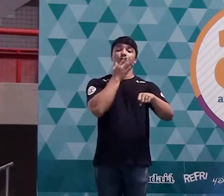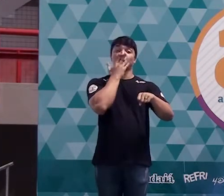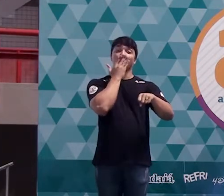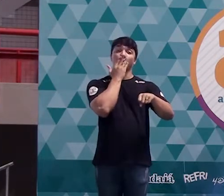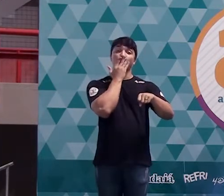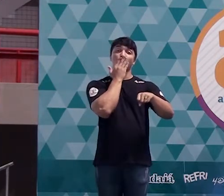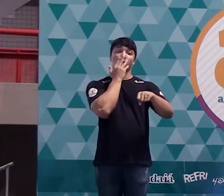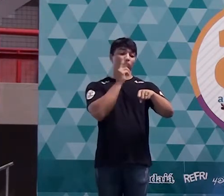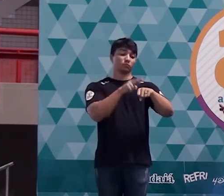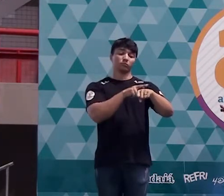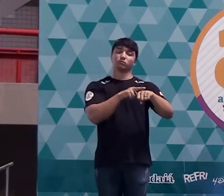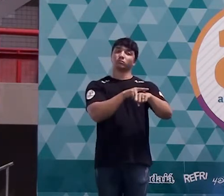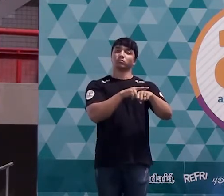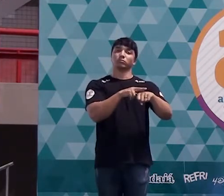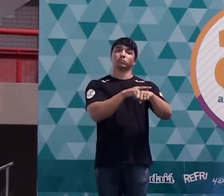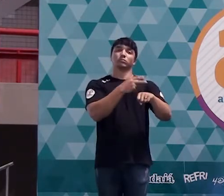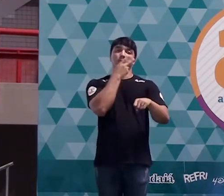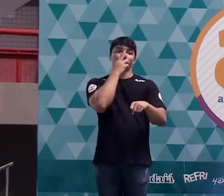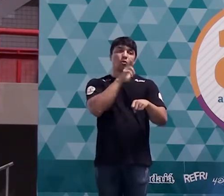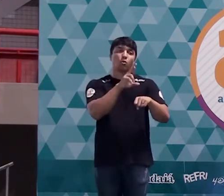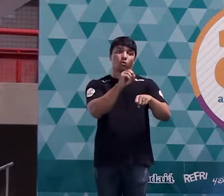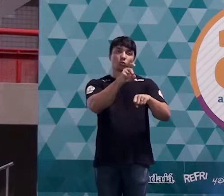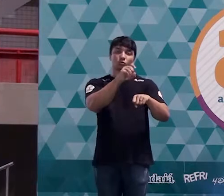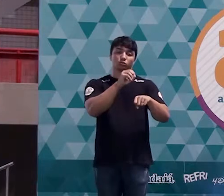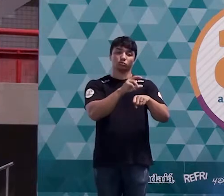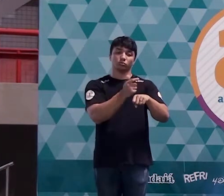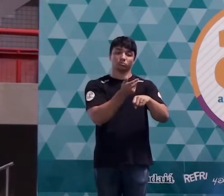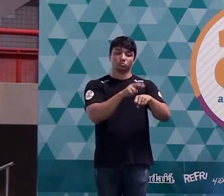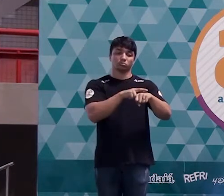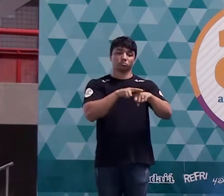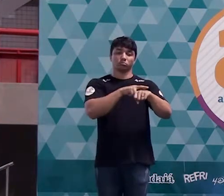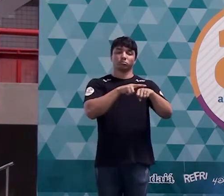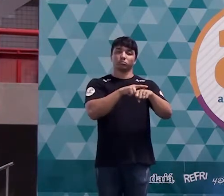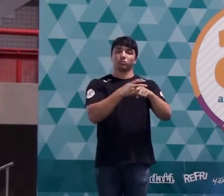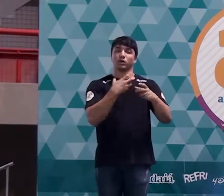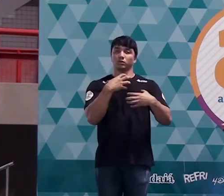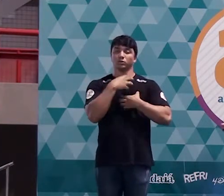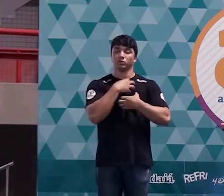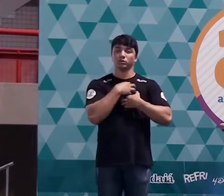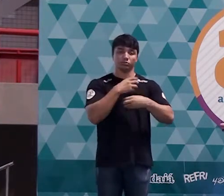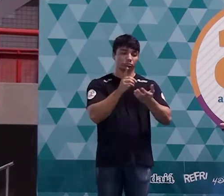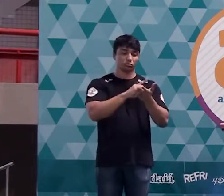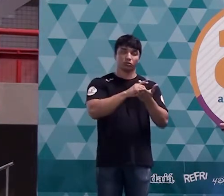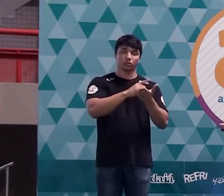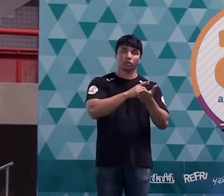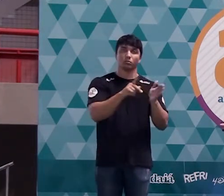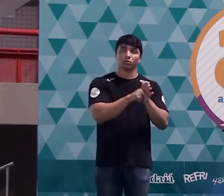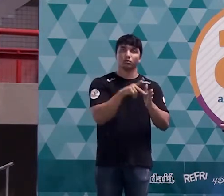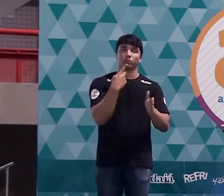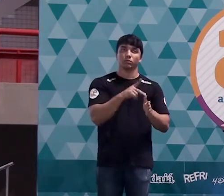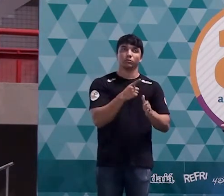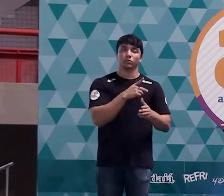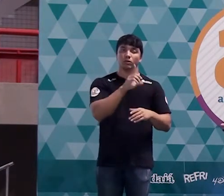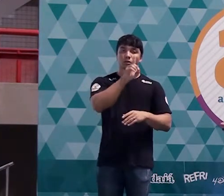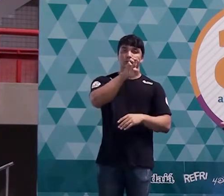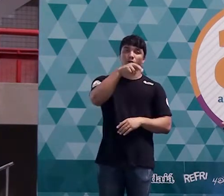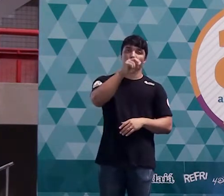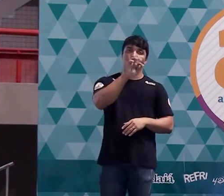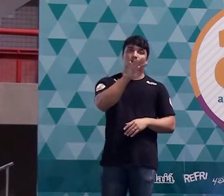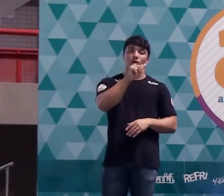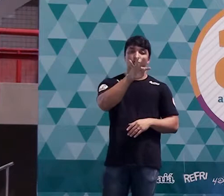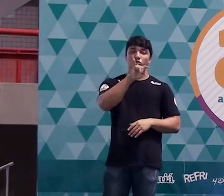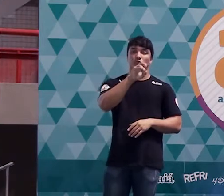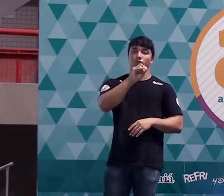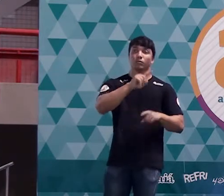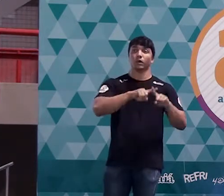uma cor. Se você olhar lá no dicionário, o que é roxa é uma cor. É o sentido do dicionário. É denotativo. Mas